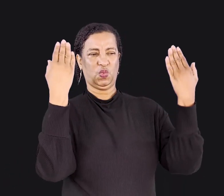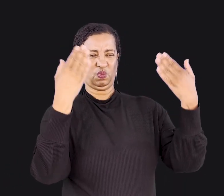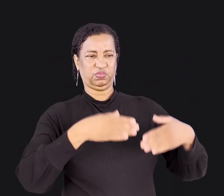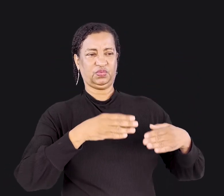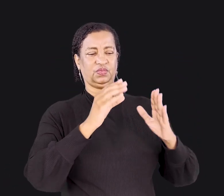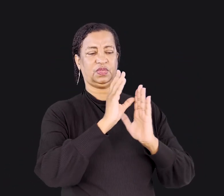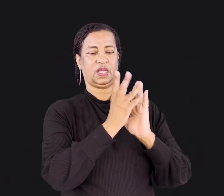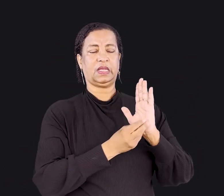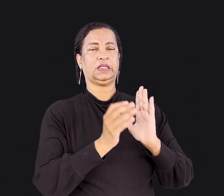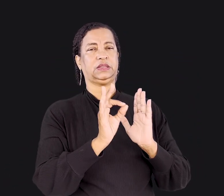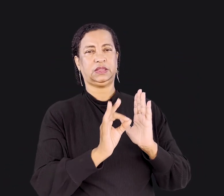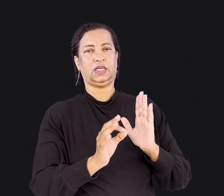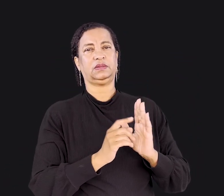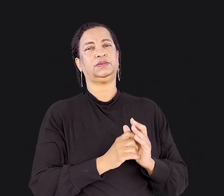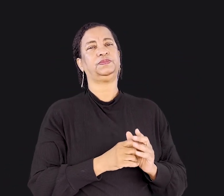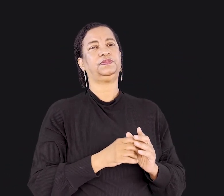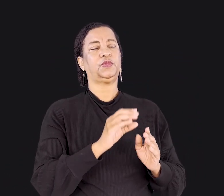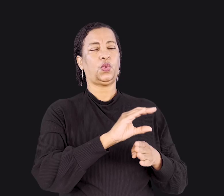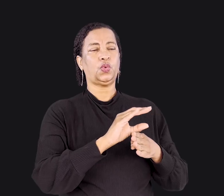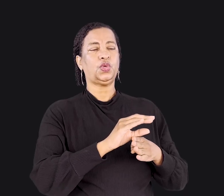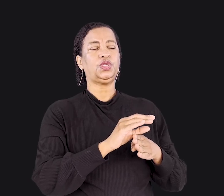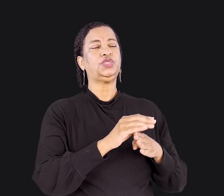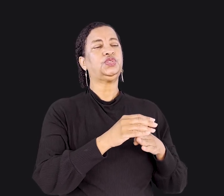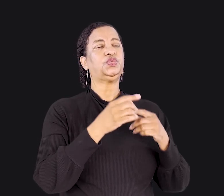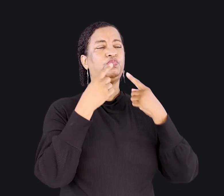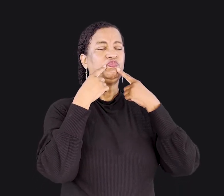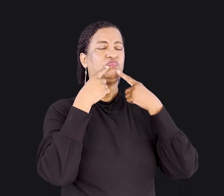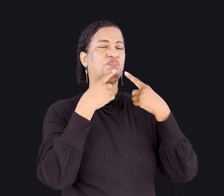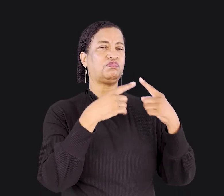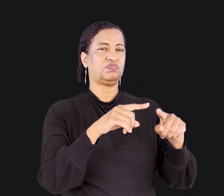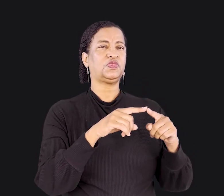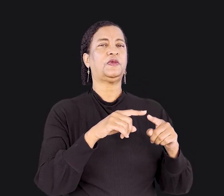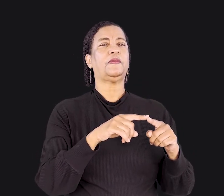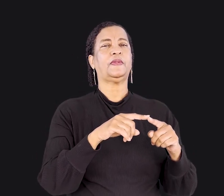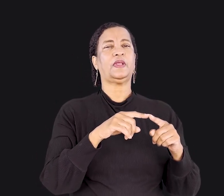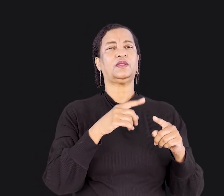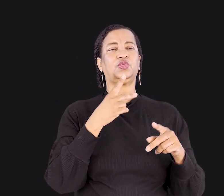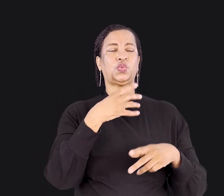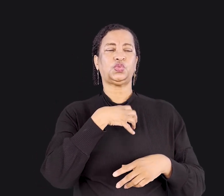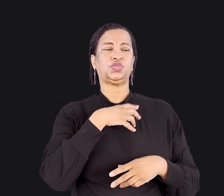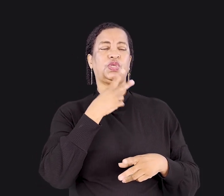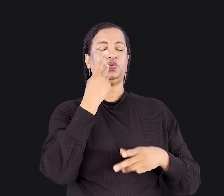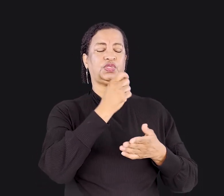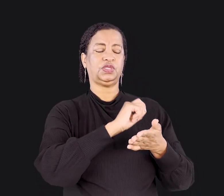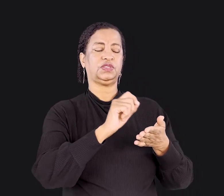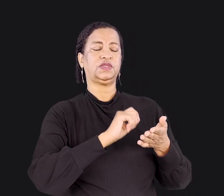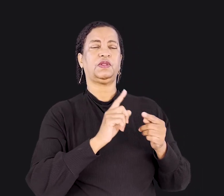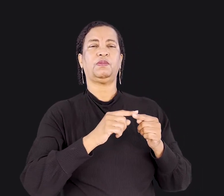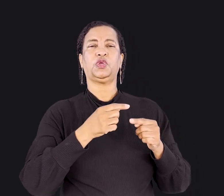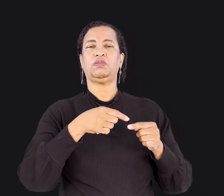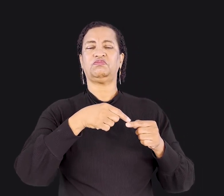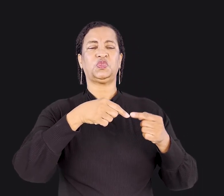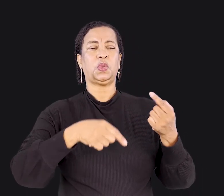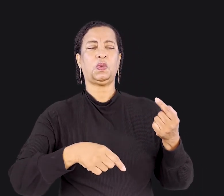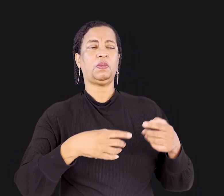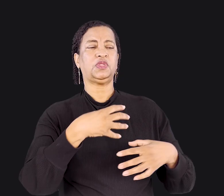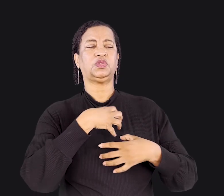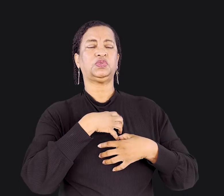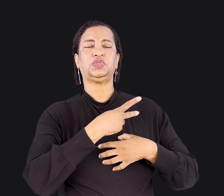coríntios criticaram a eloquência de Paulo, dizendo que ela não estava de acordo com os padrões deles. Disseram, inclusive, que nunca tinham